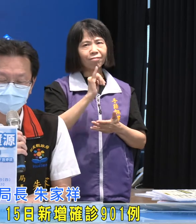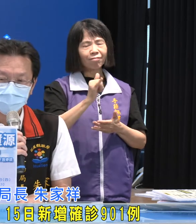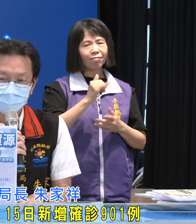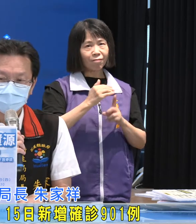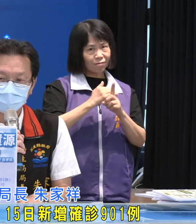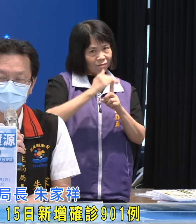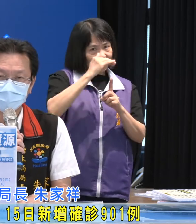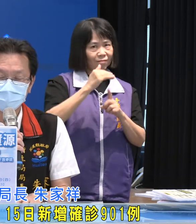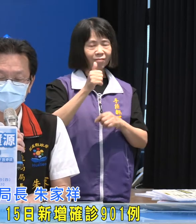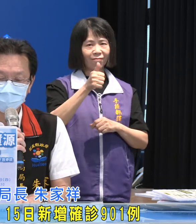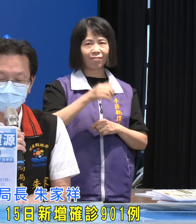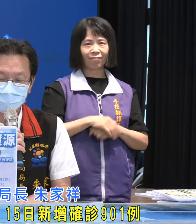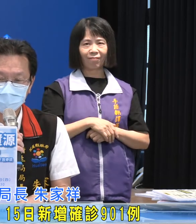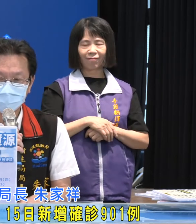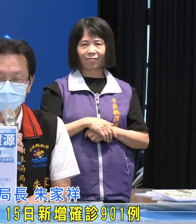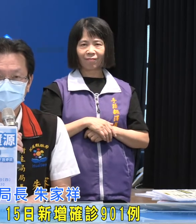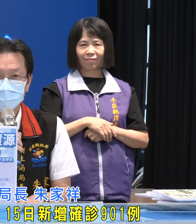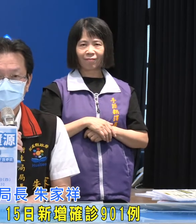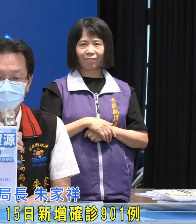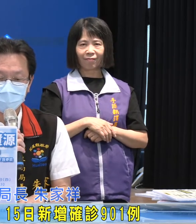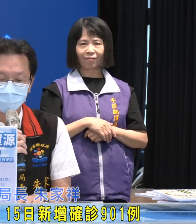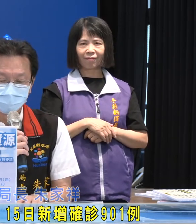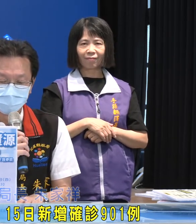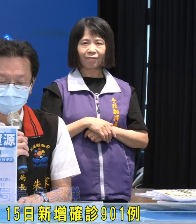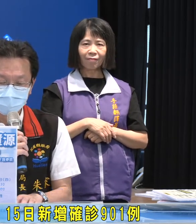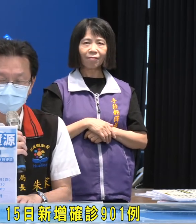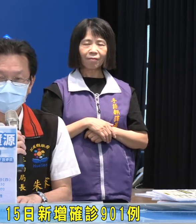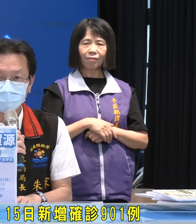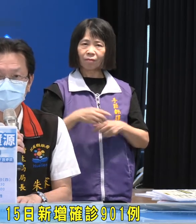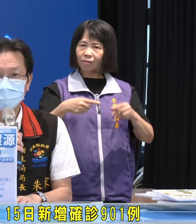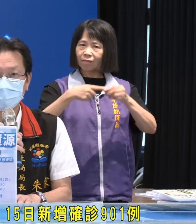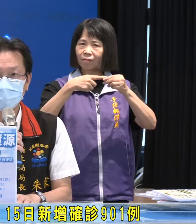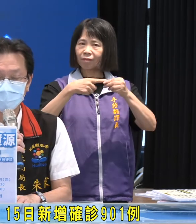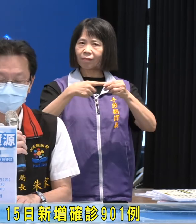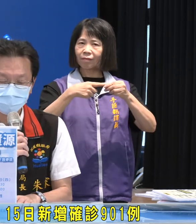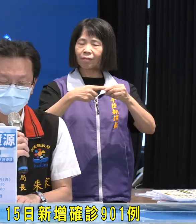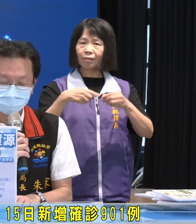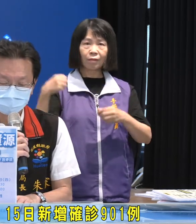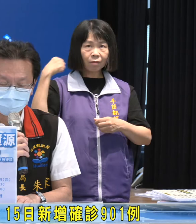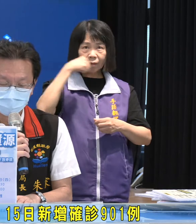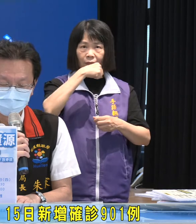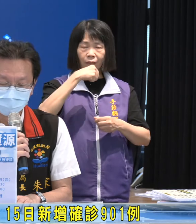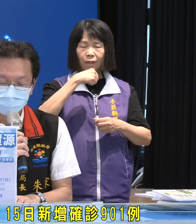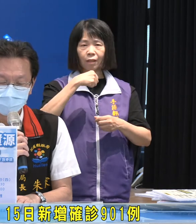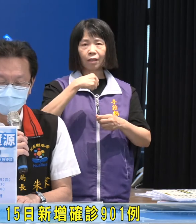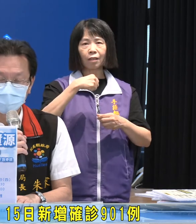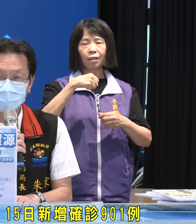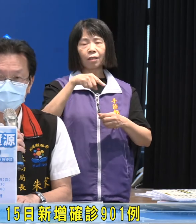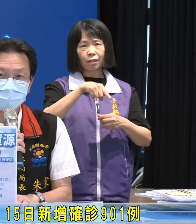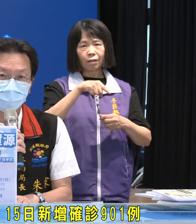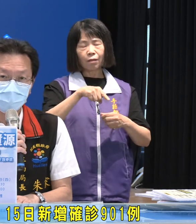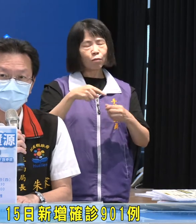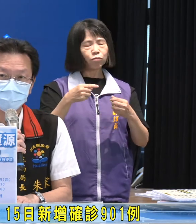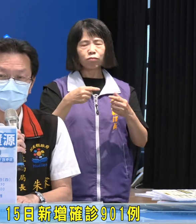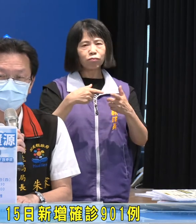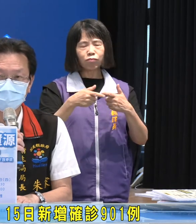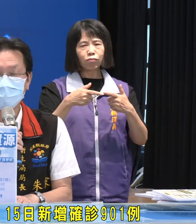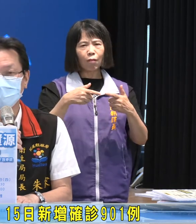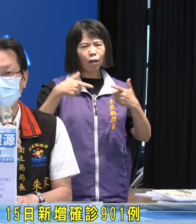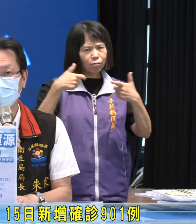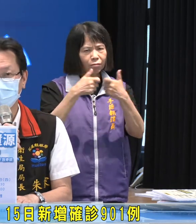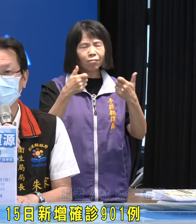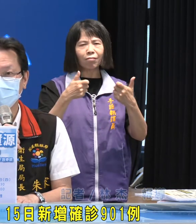评价也很高那所以整体来讲第一个我们在台湾并没有适当的那但是小孩子